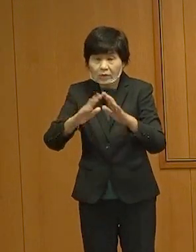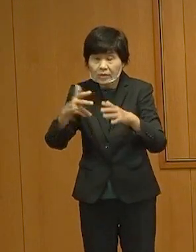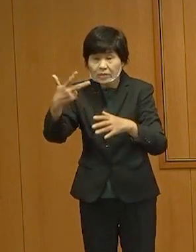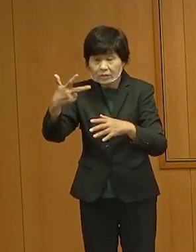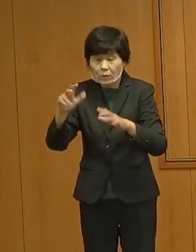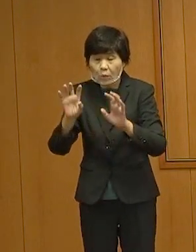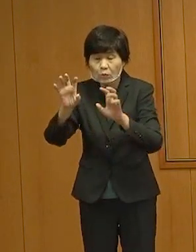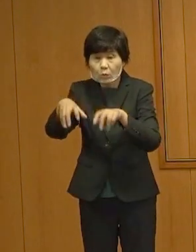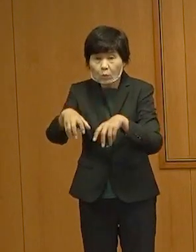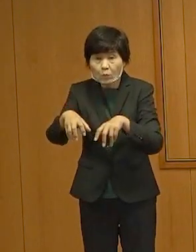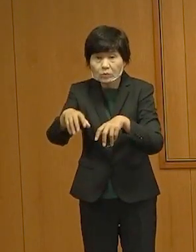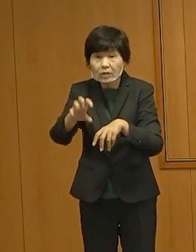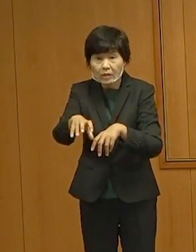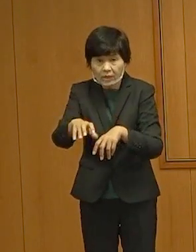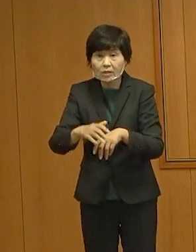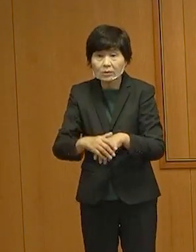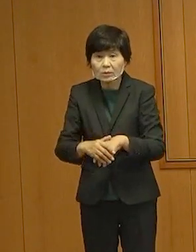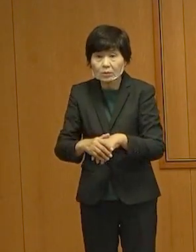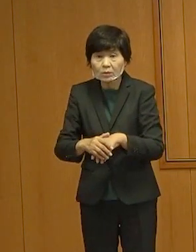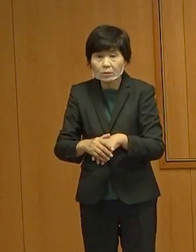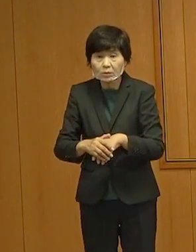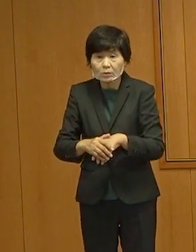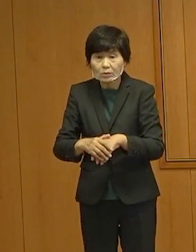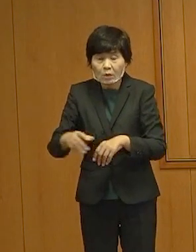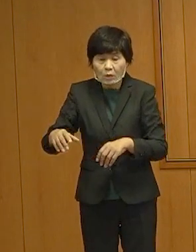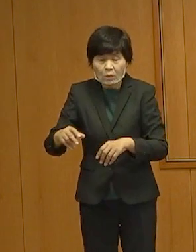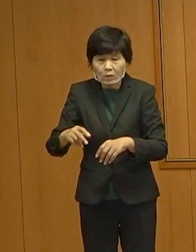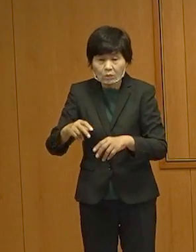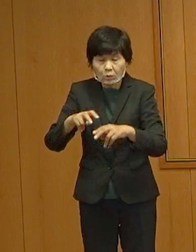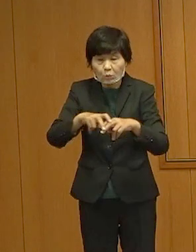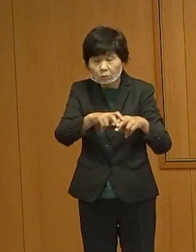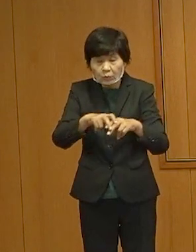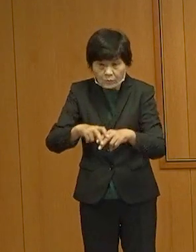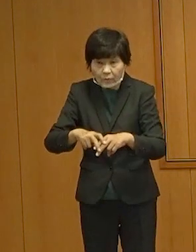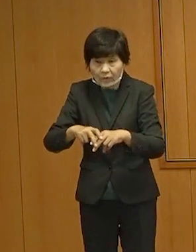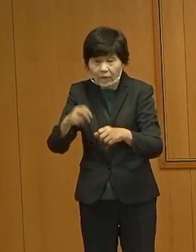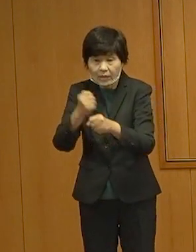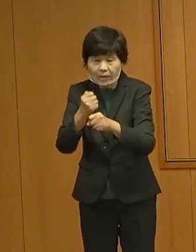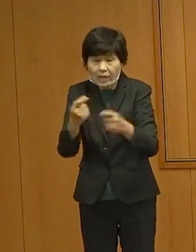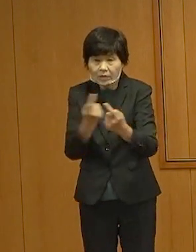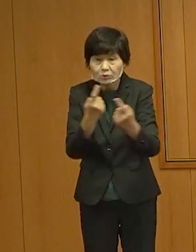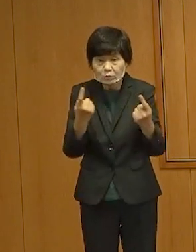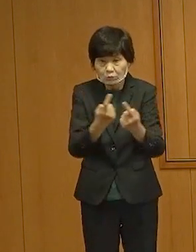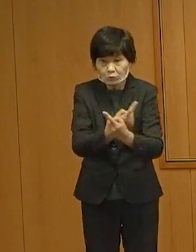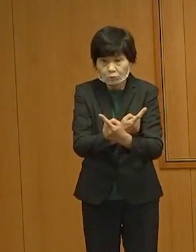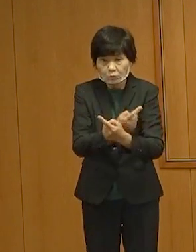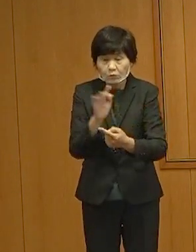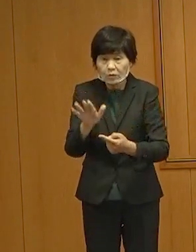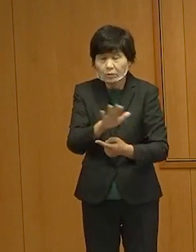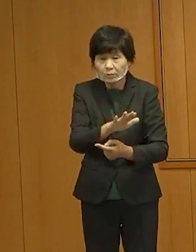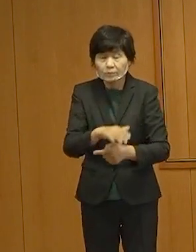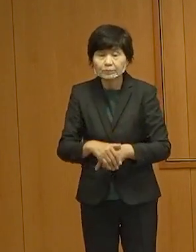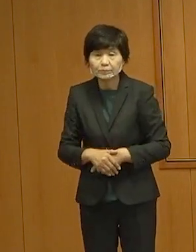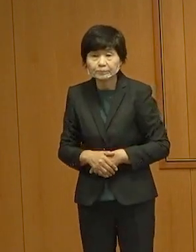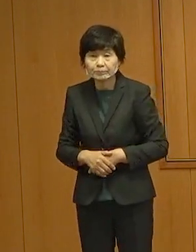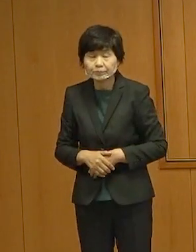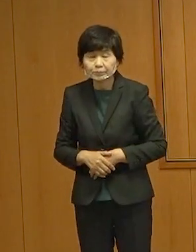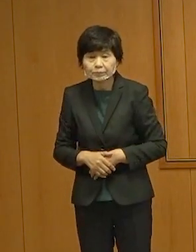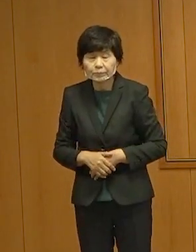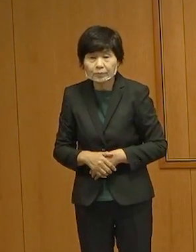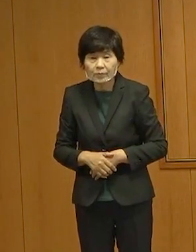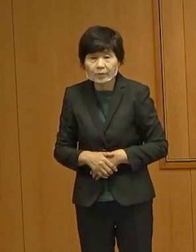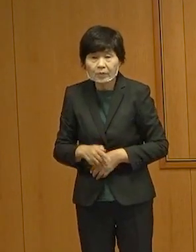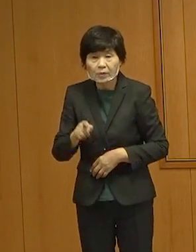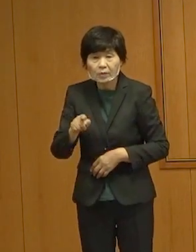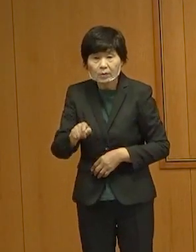園の、まあ、改修の構想について、まあ、報道したところだったんですけれども、こちらが、まあ、時